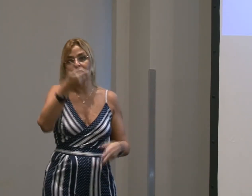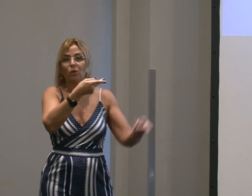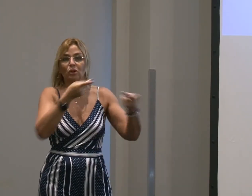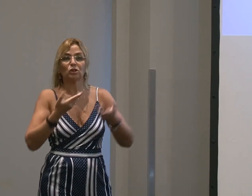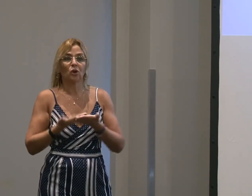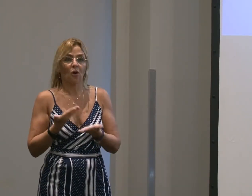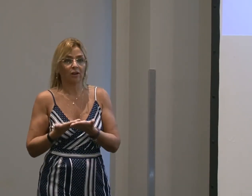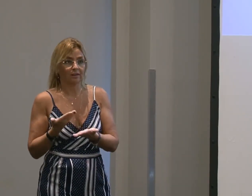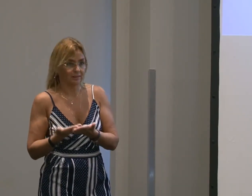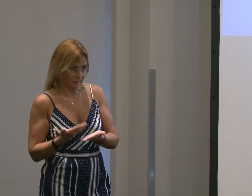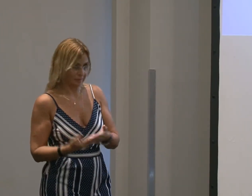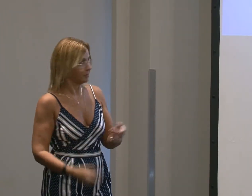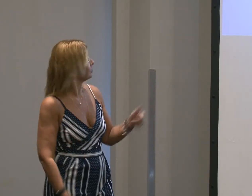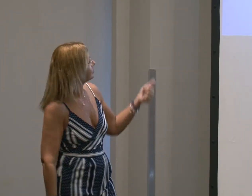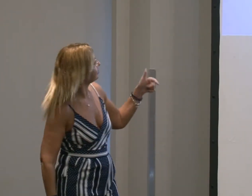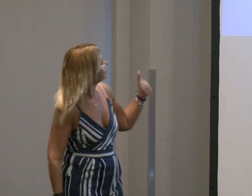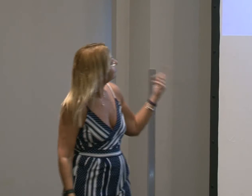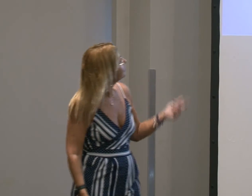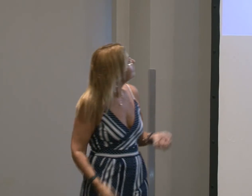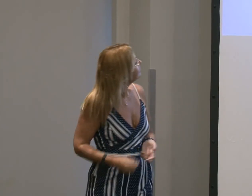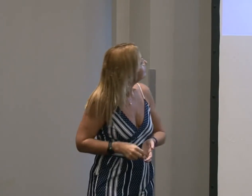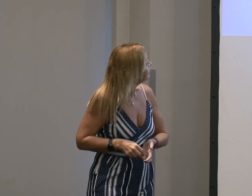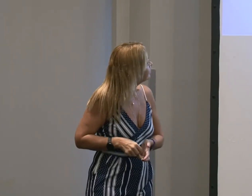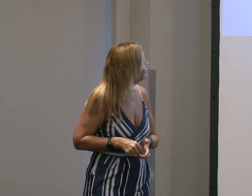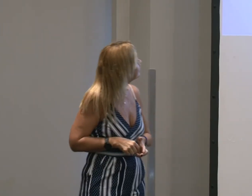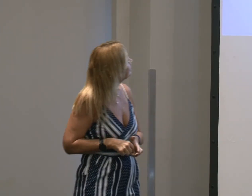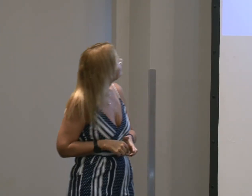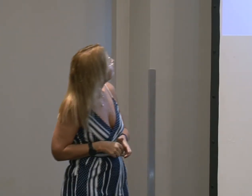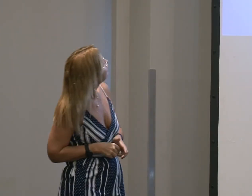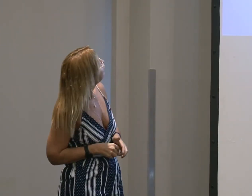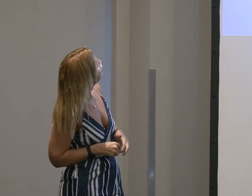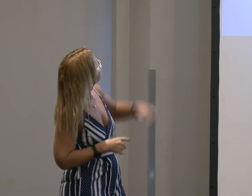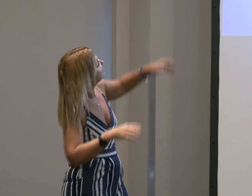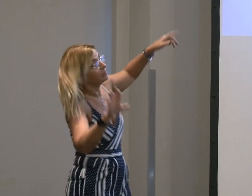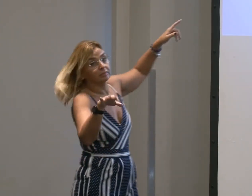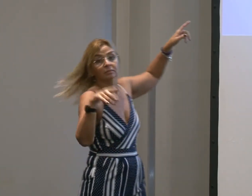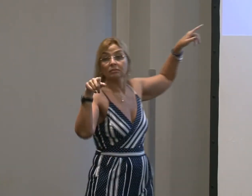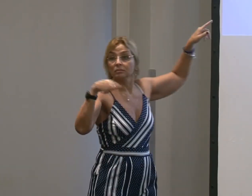Então, esse ano, nessa edição, a gente está pensando em um público-alvo.